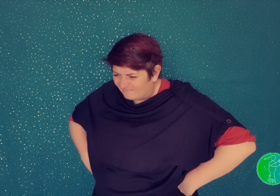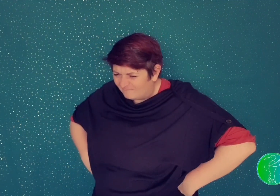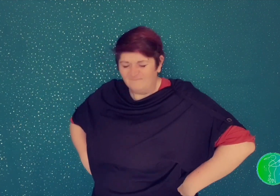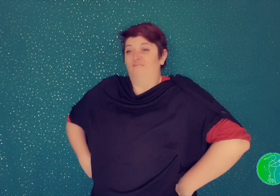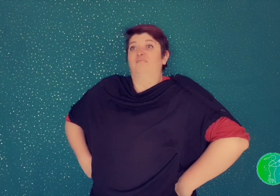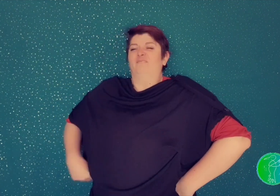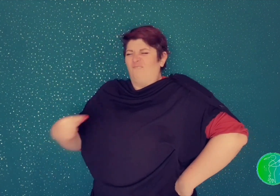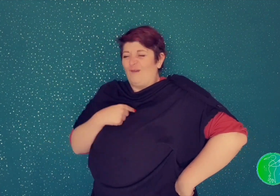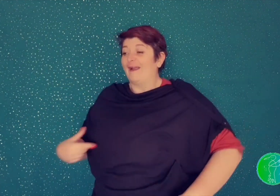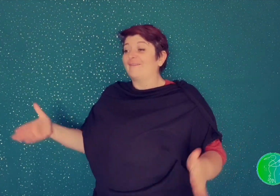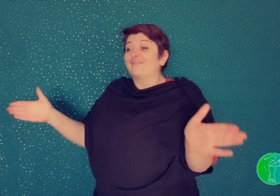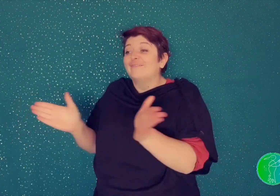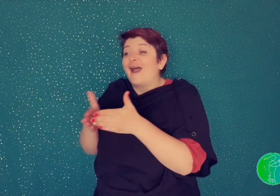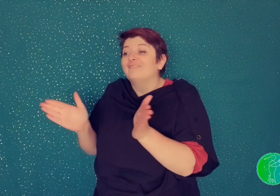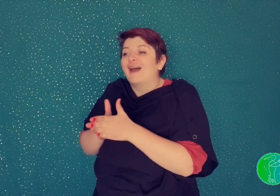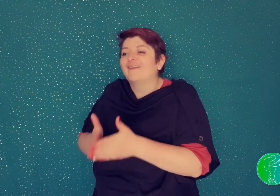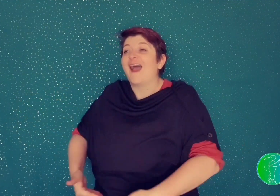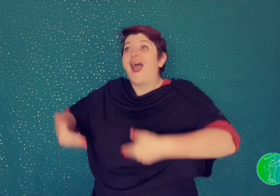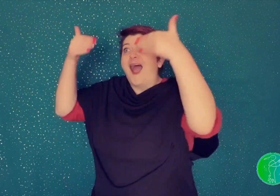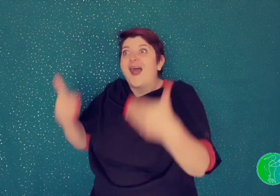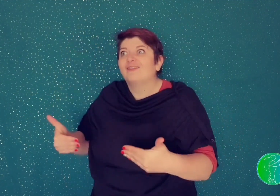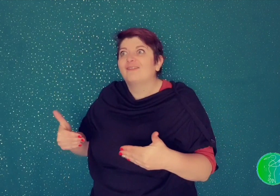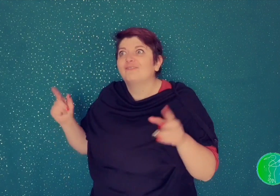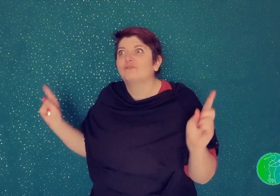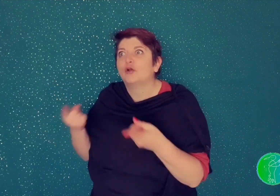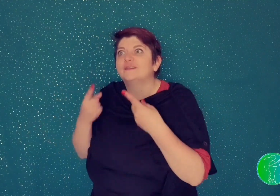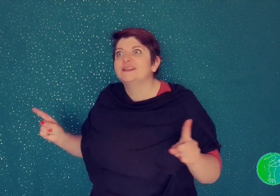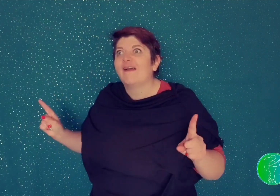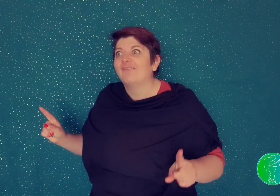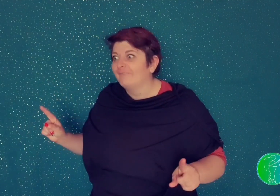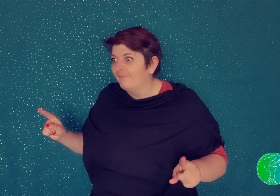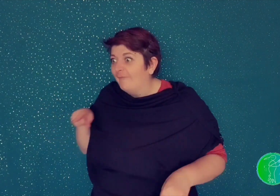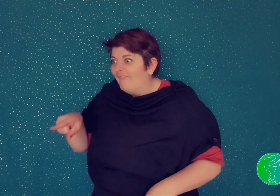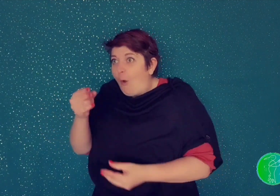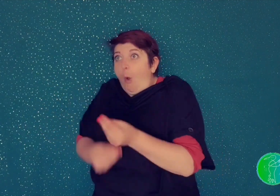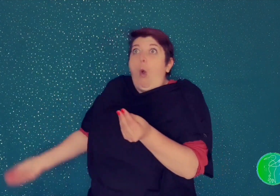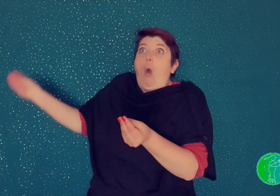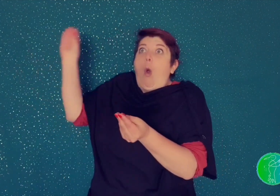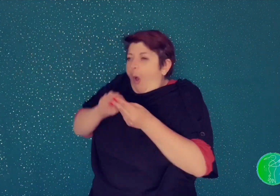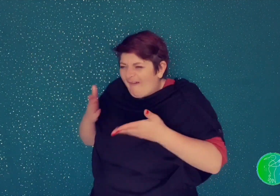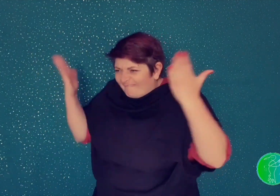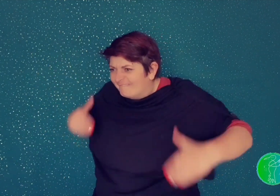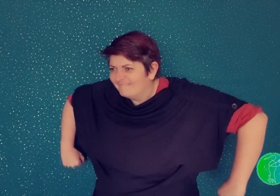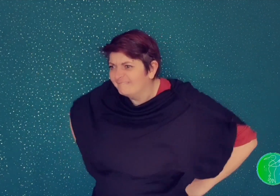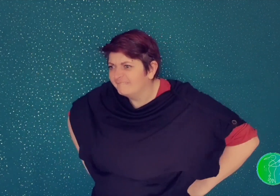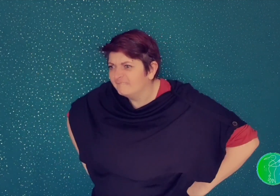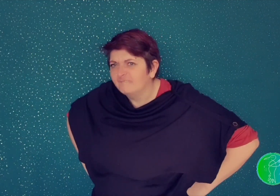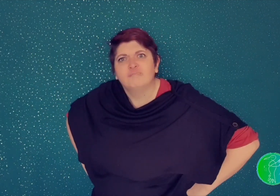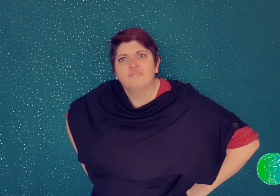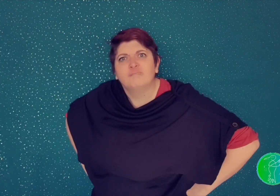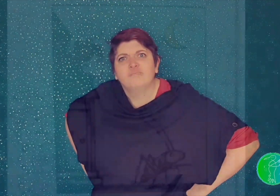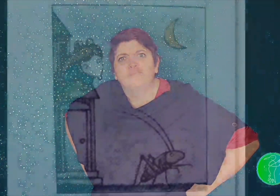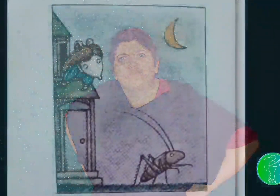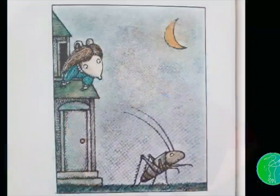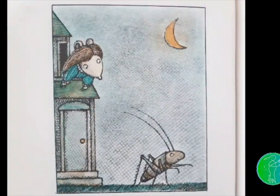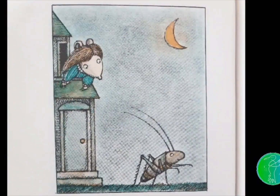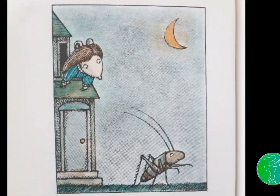Comment dit la souris. Je vous demande d'arrêter votre musique et vous m'en faites davantage.